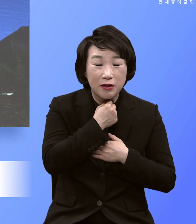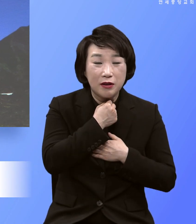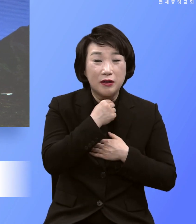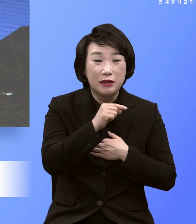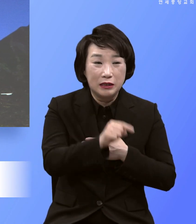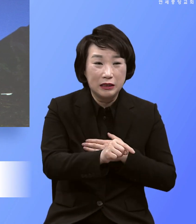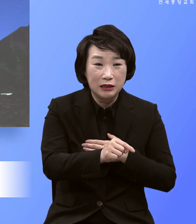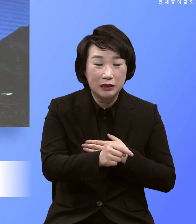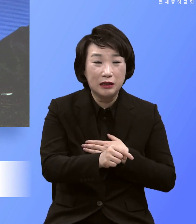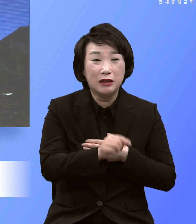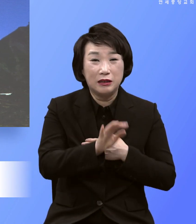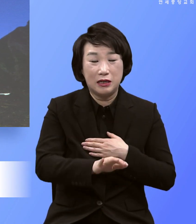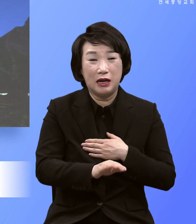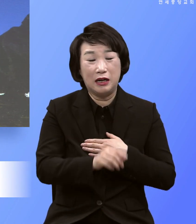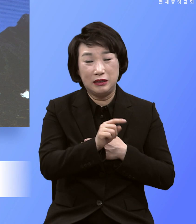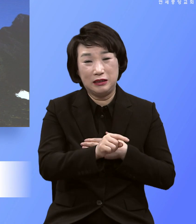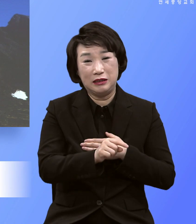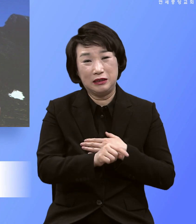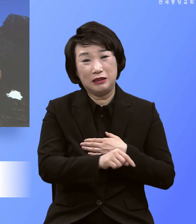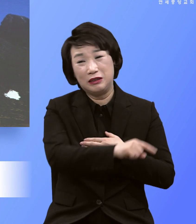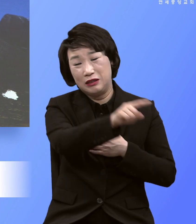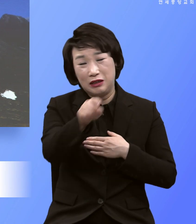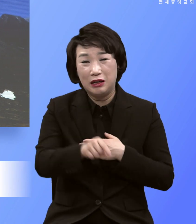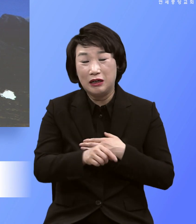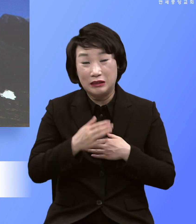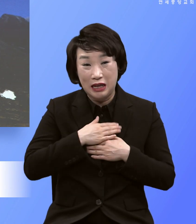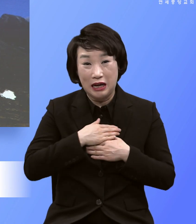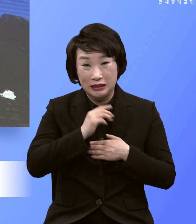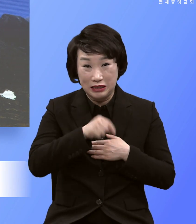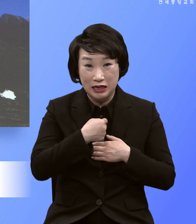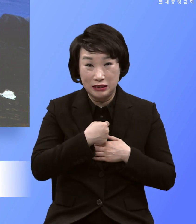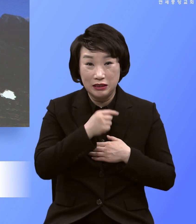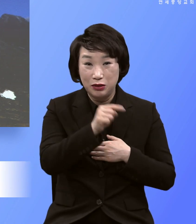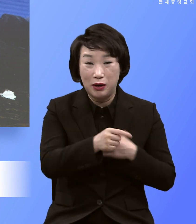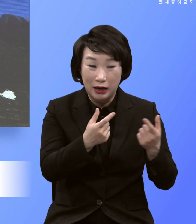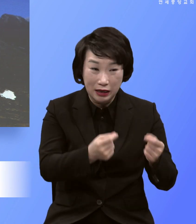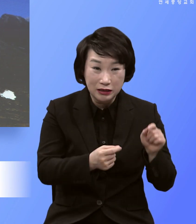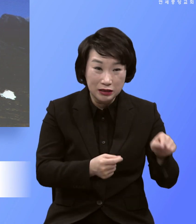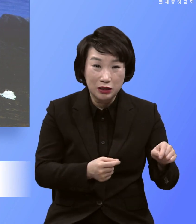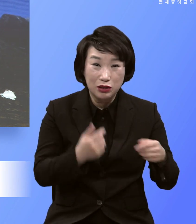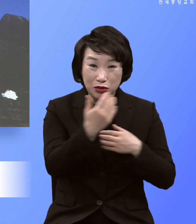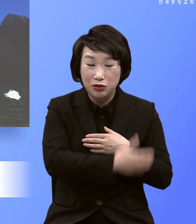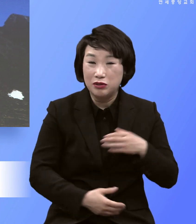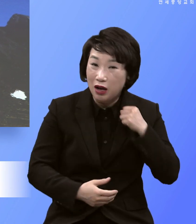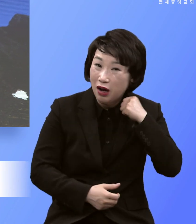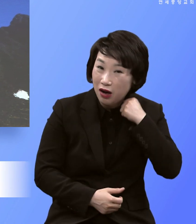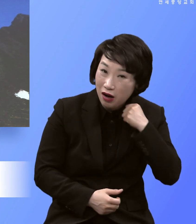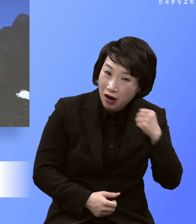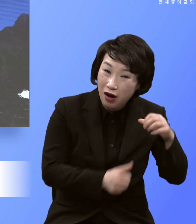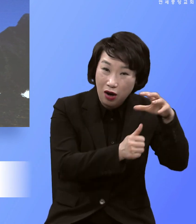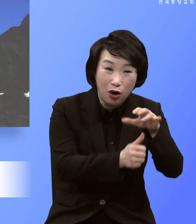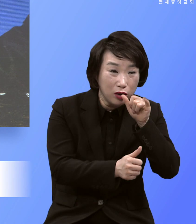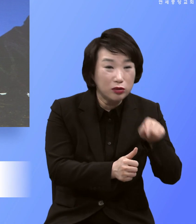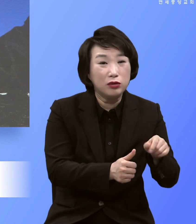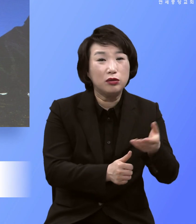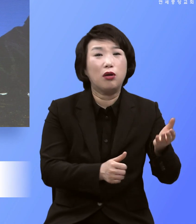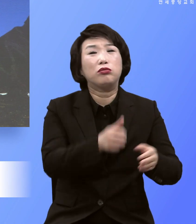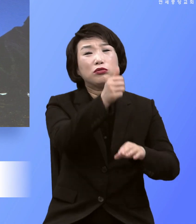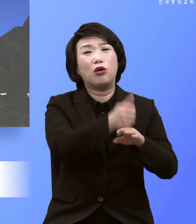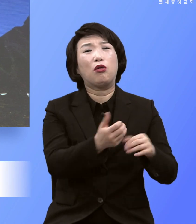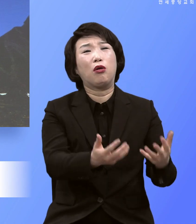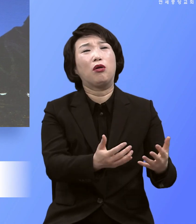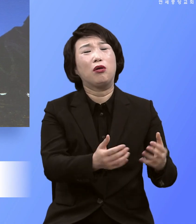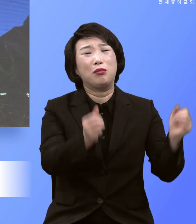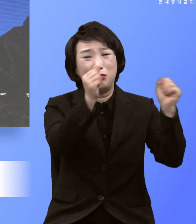요구와 여러분 우리 자신들이 이렇게 육신에게 결박당하면 결